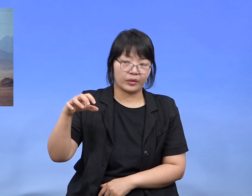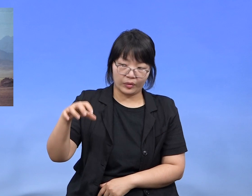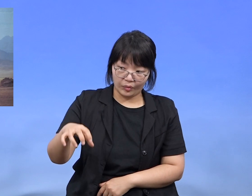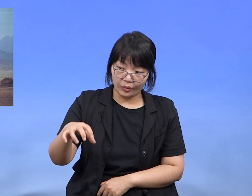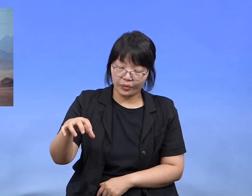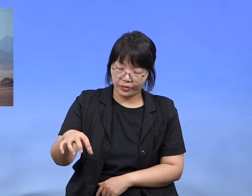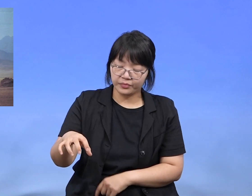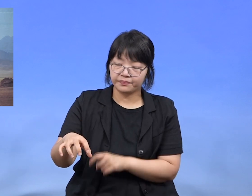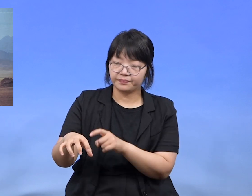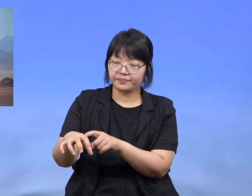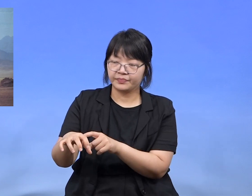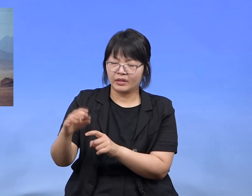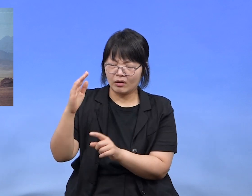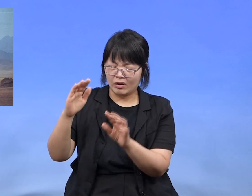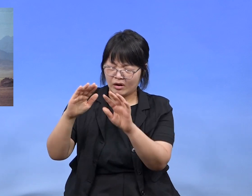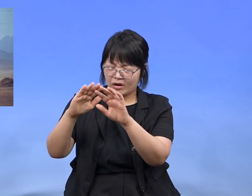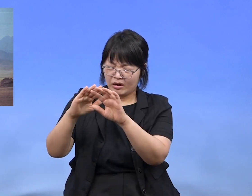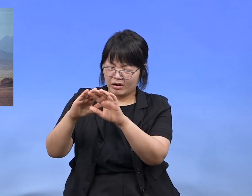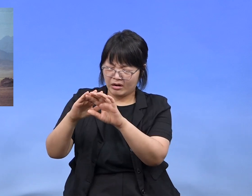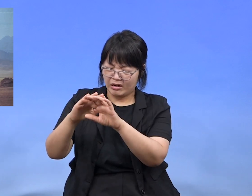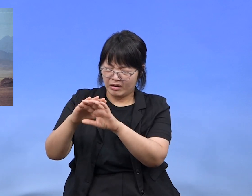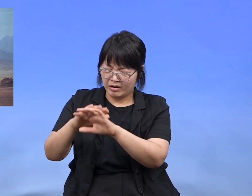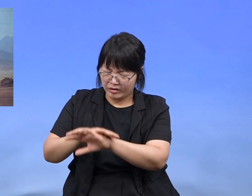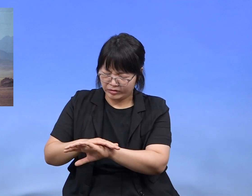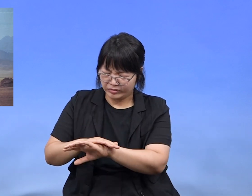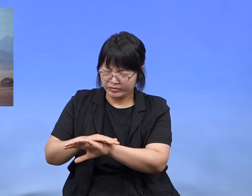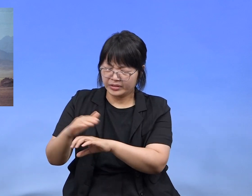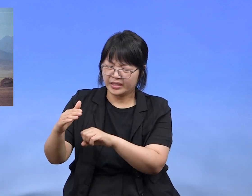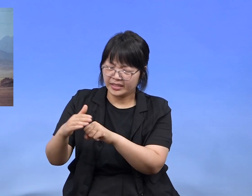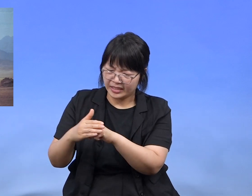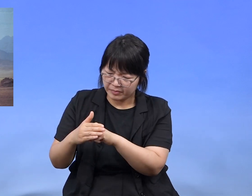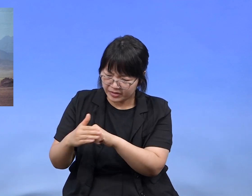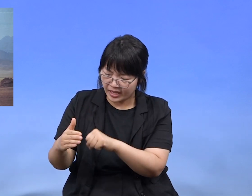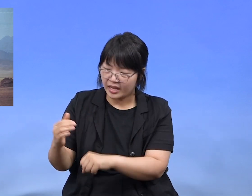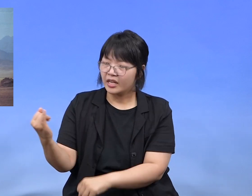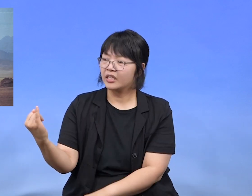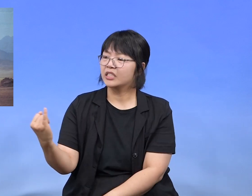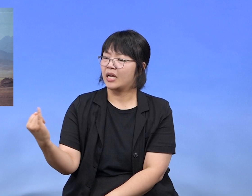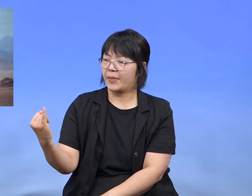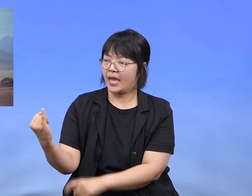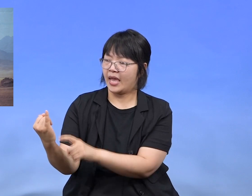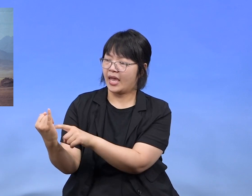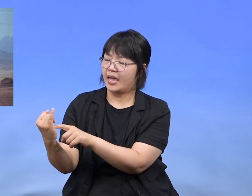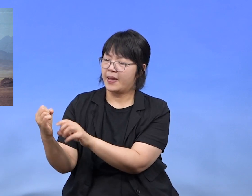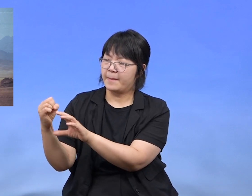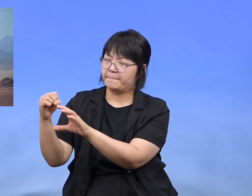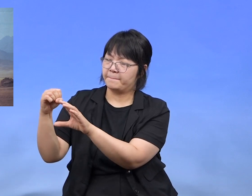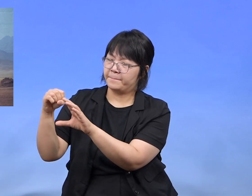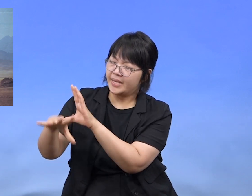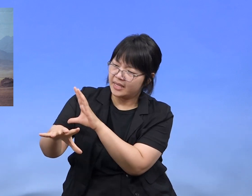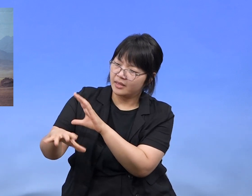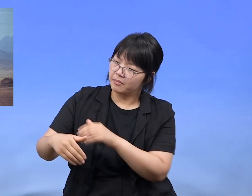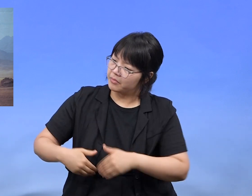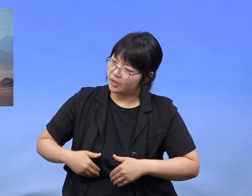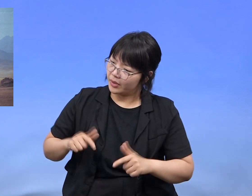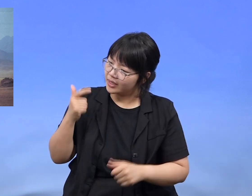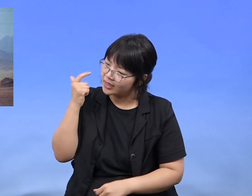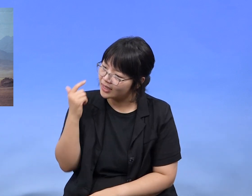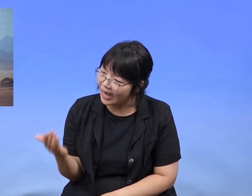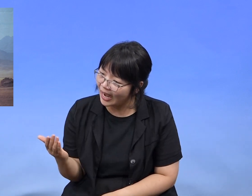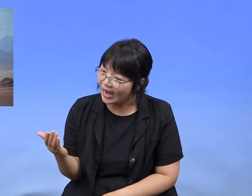이것이 너무나도 어둡기 때문에 이 어두운 곳이 자매님의 빛을 필요로 하는 것은 아닌지